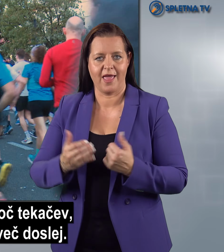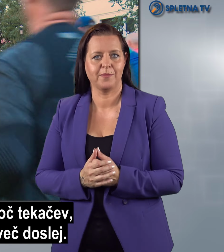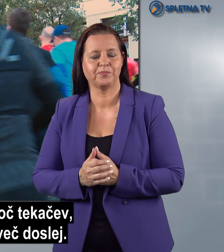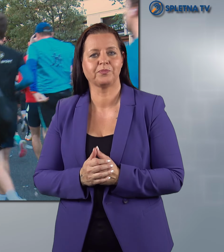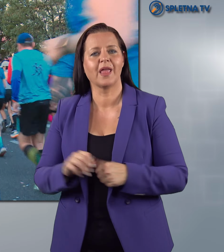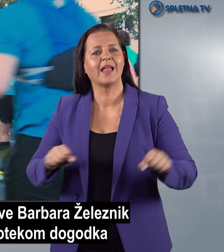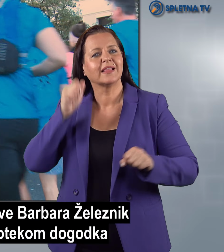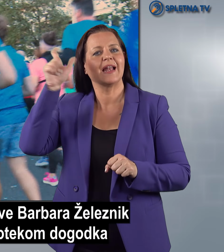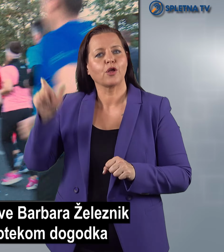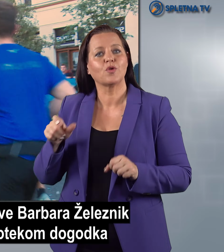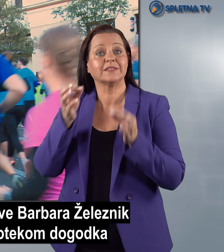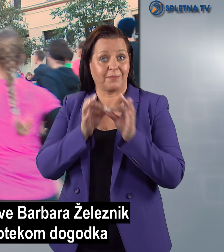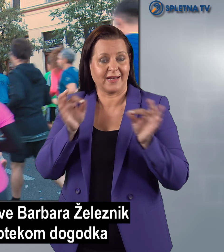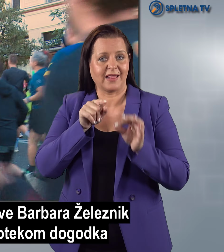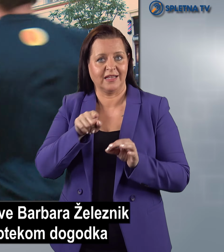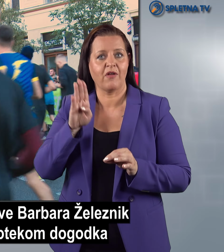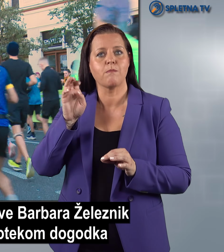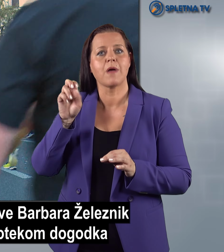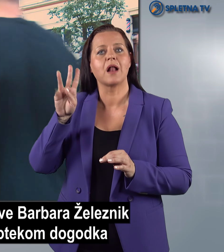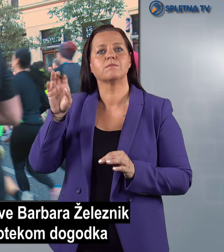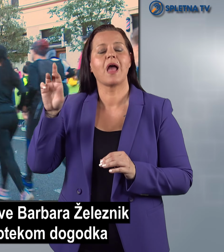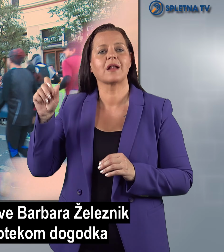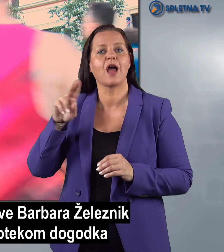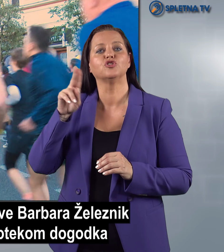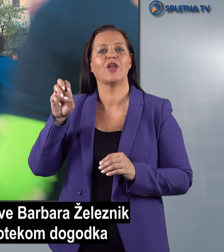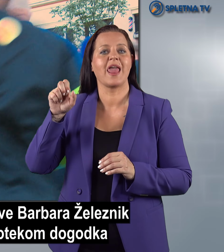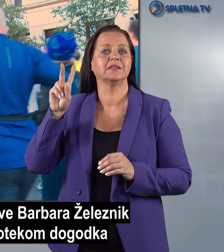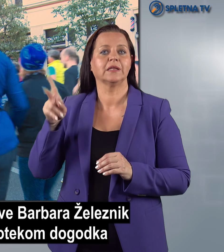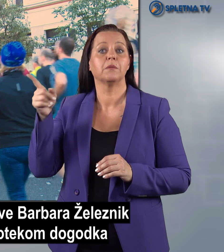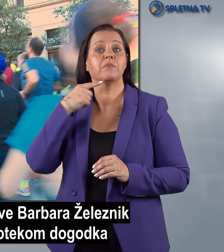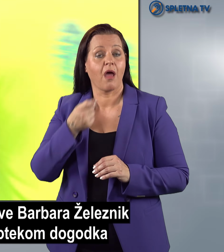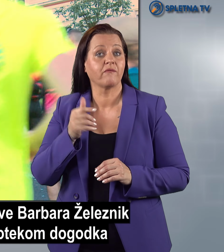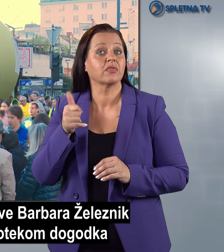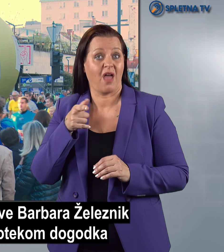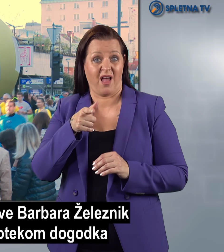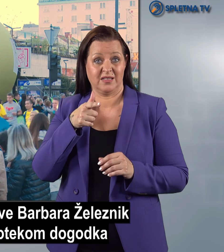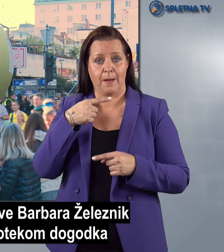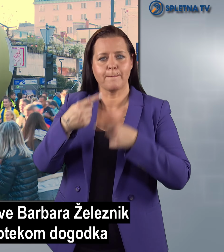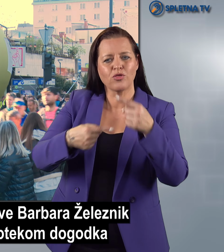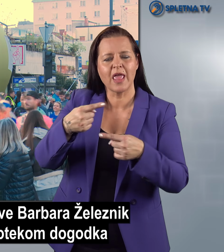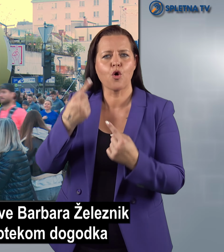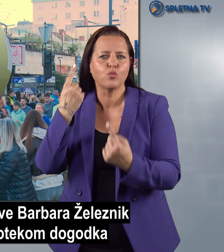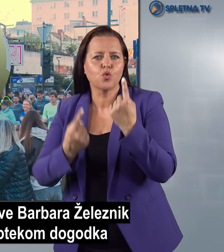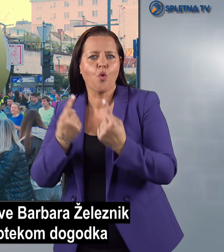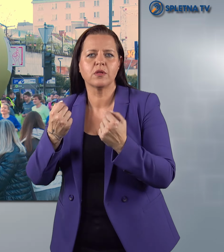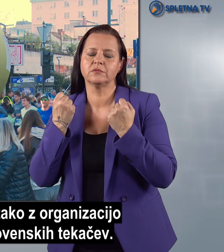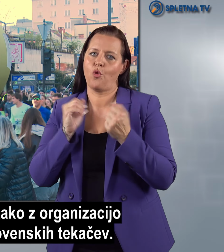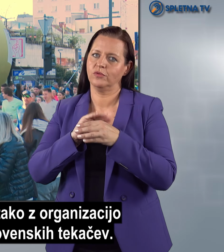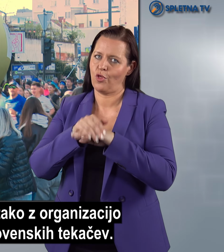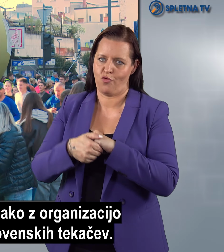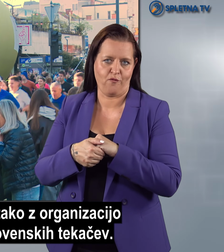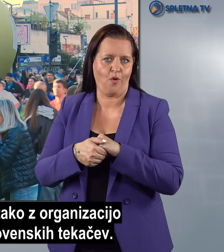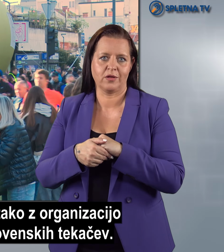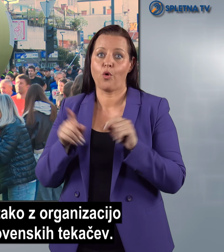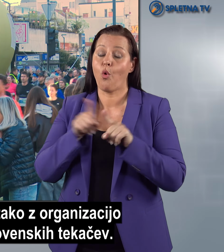doslej. Direktorica prireditve Barbara Železnik pravi, da so s potekom dogodka zelo